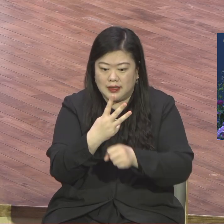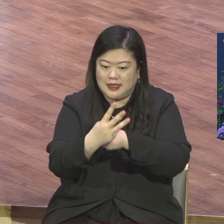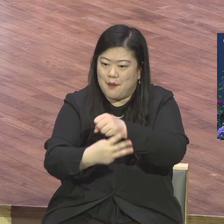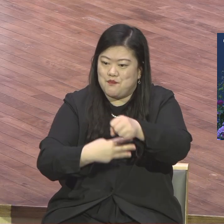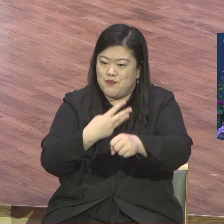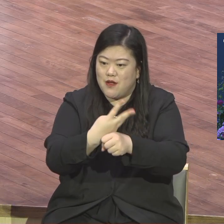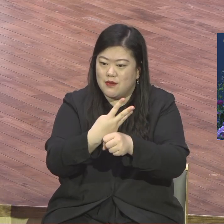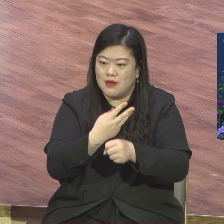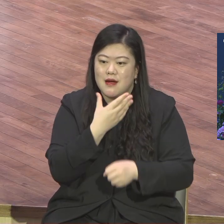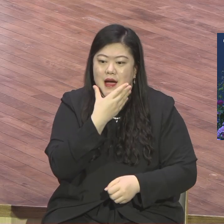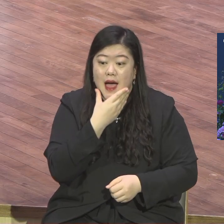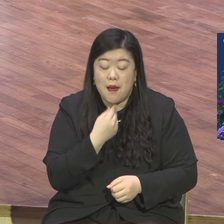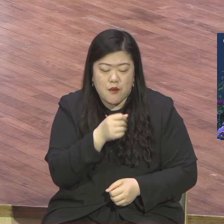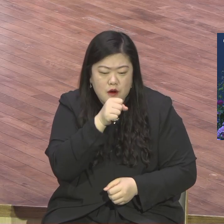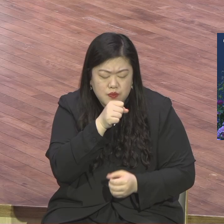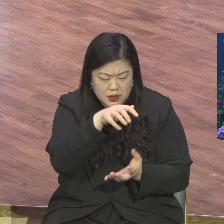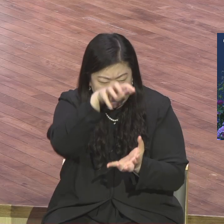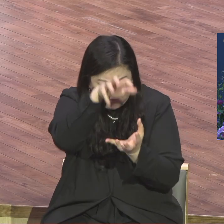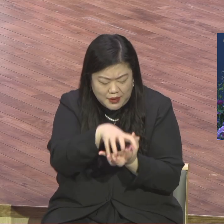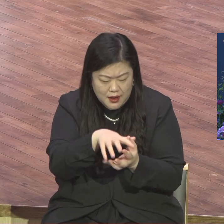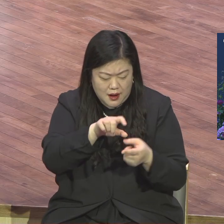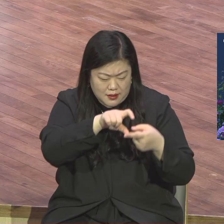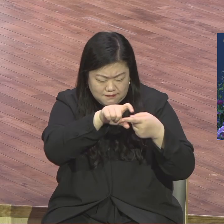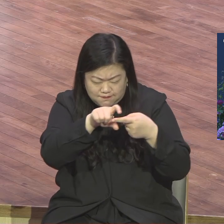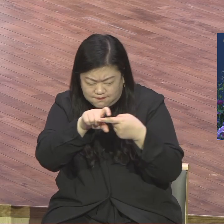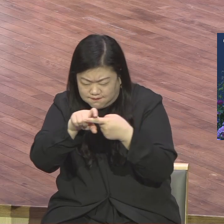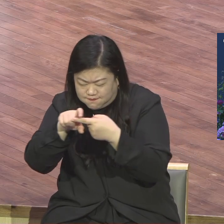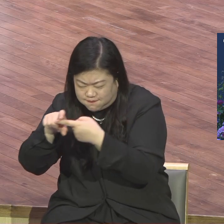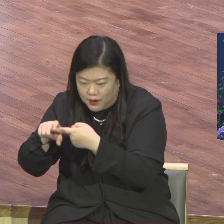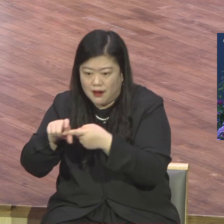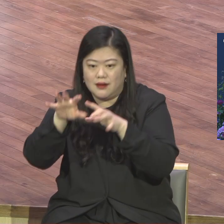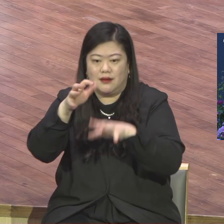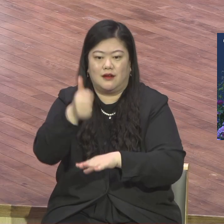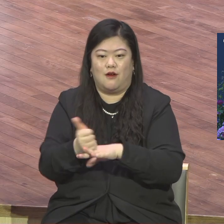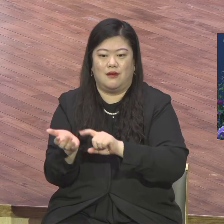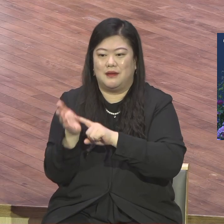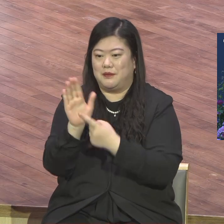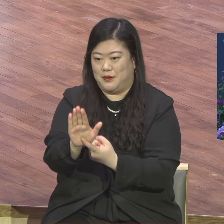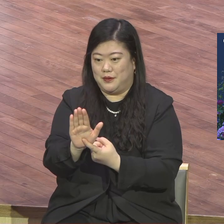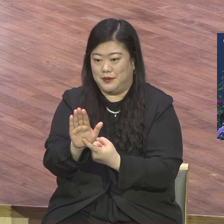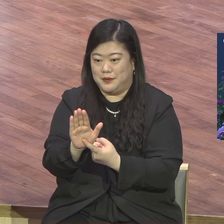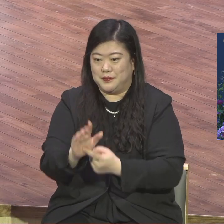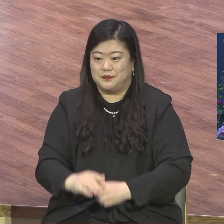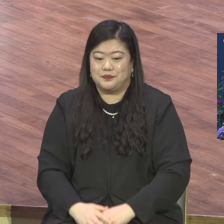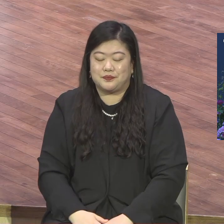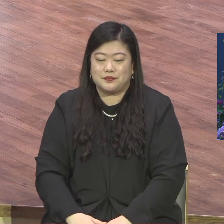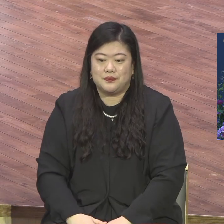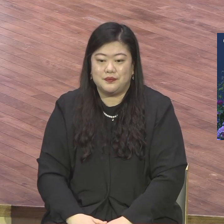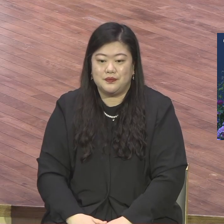해서 그렇게 산출했습니다. 이번에 이 발표된